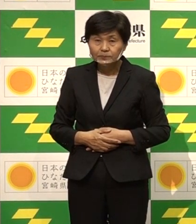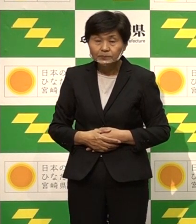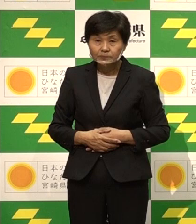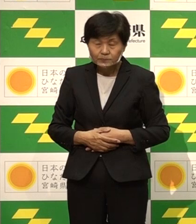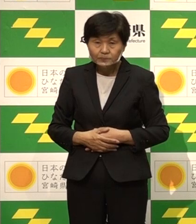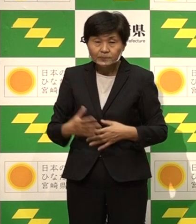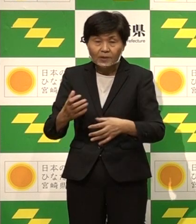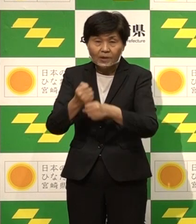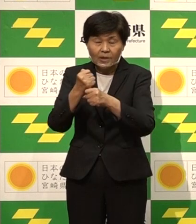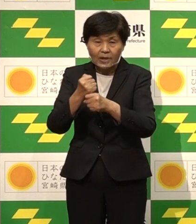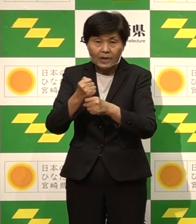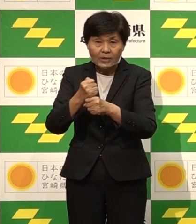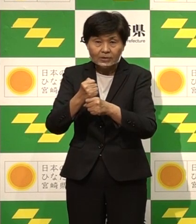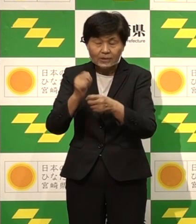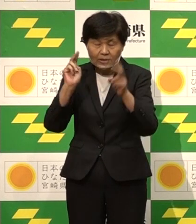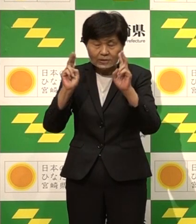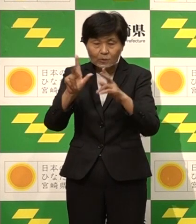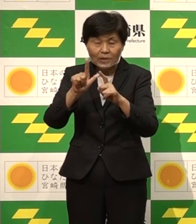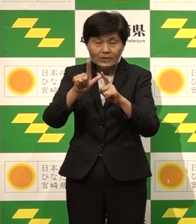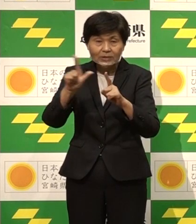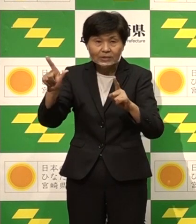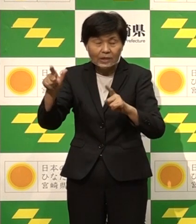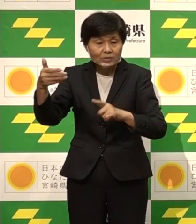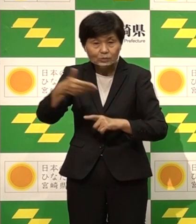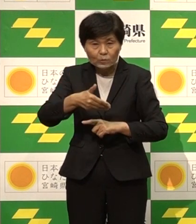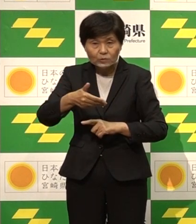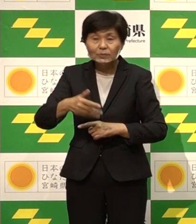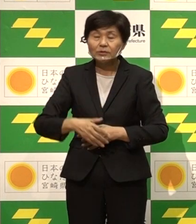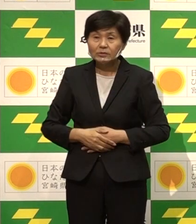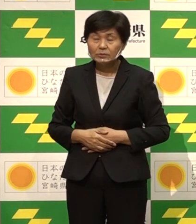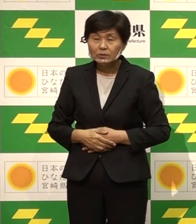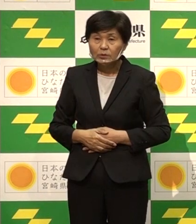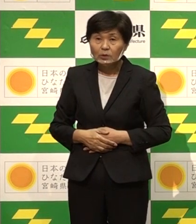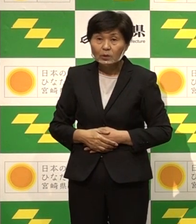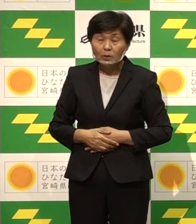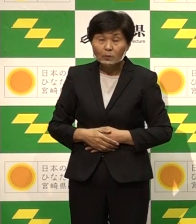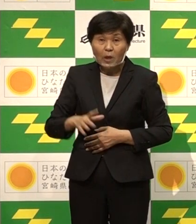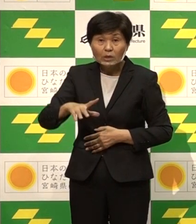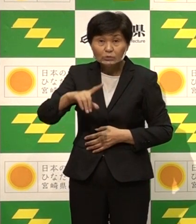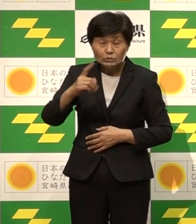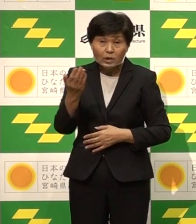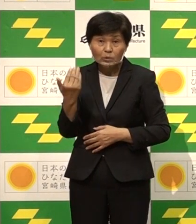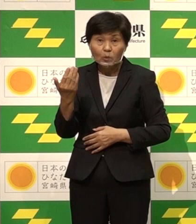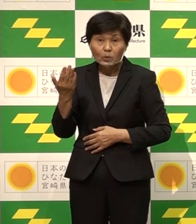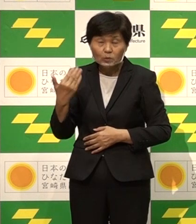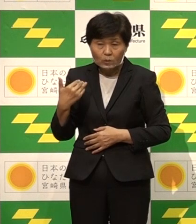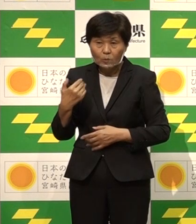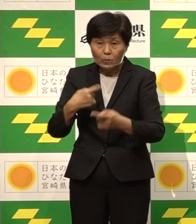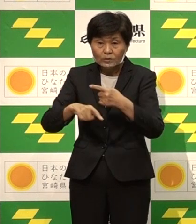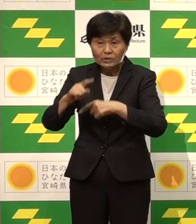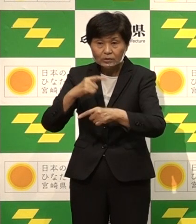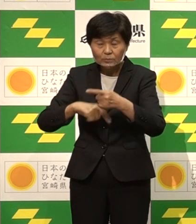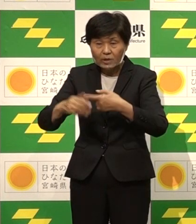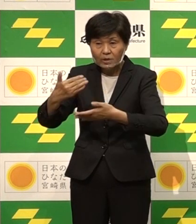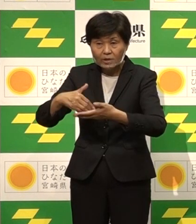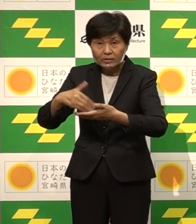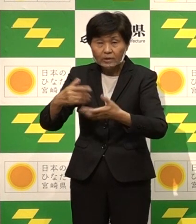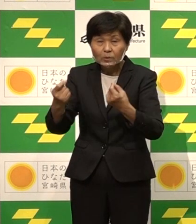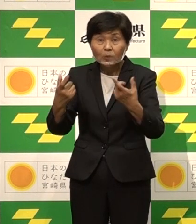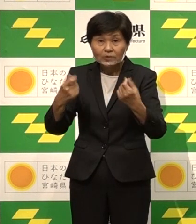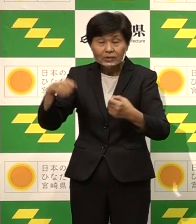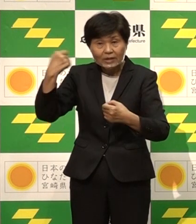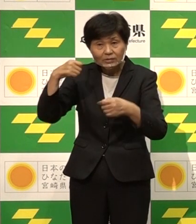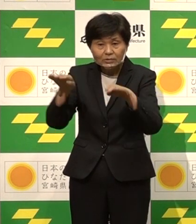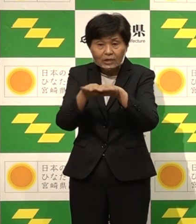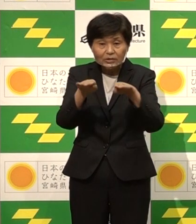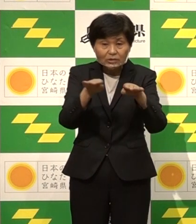ありがとうございました。でまず感謝の NHK から質問させていただきます。はい、まず先ほどお話がありました夏休みの関